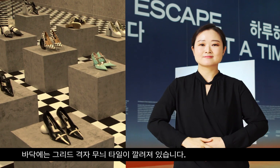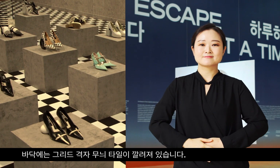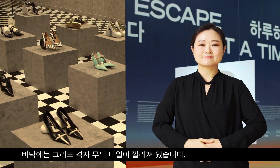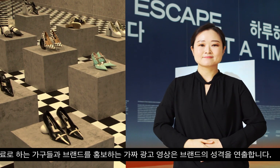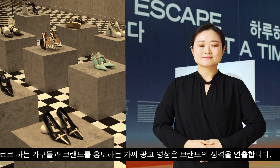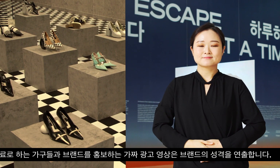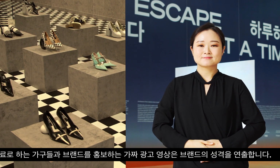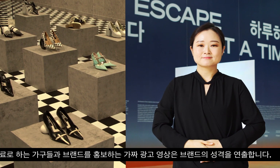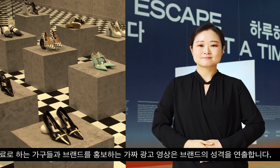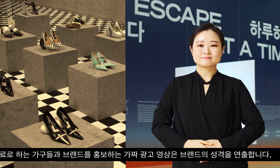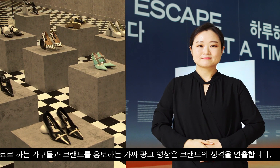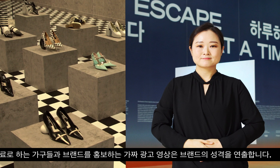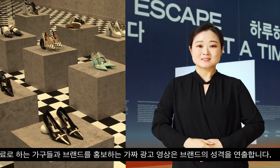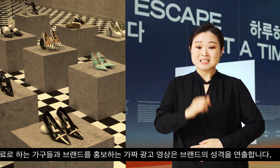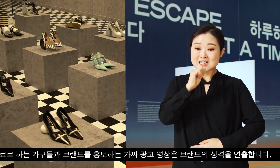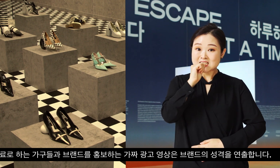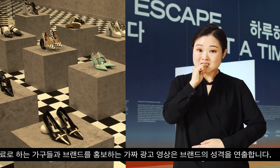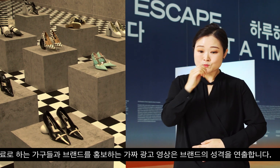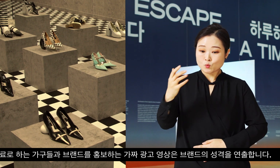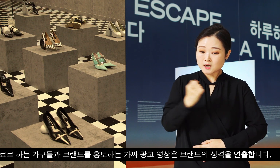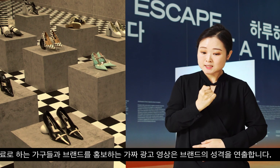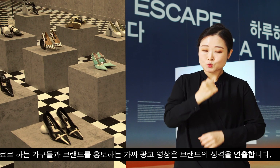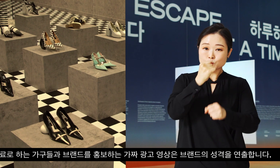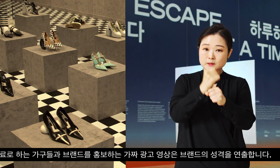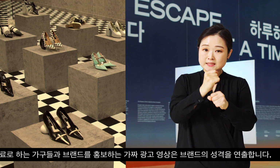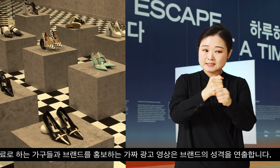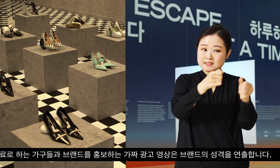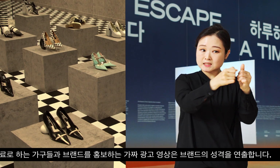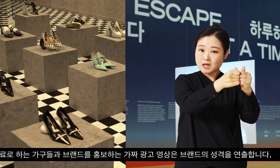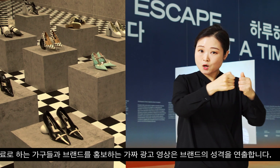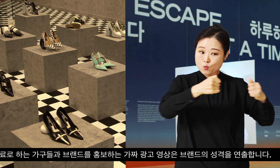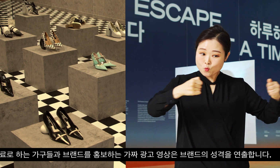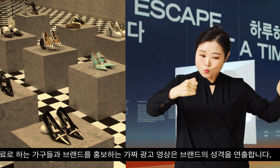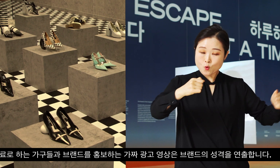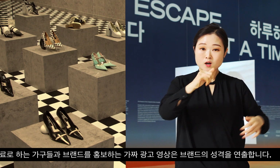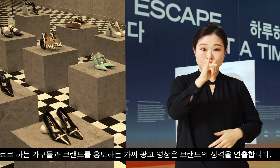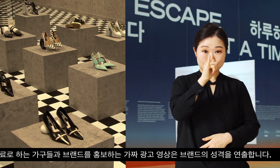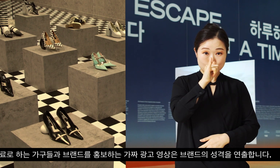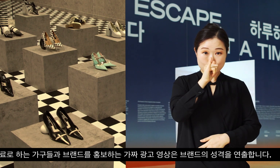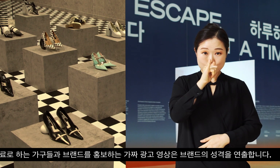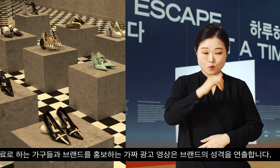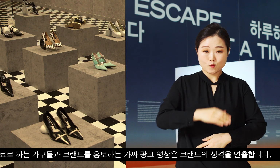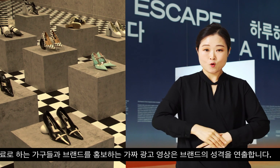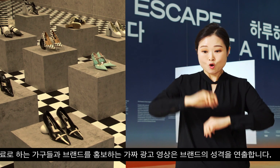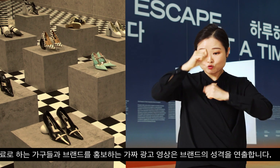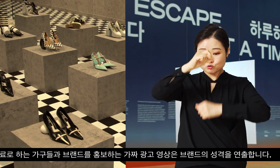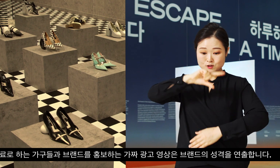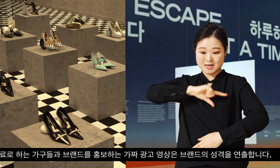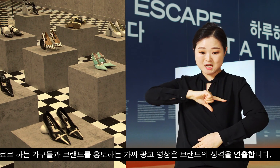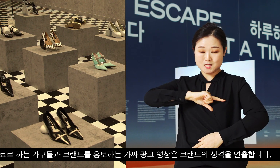그리고 금속을 주재료로 하는 가구들과 브랜드를 홍보하는 가짜 광고